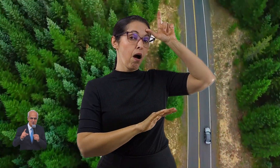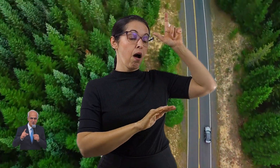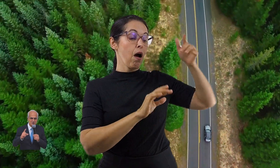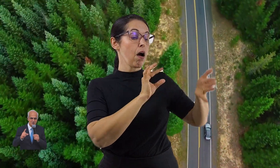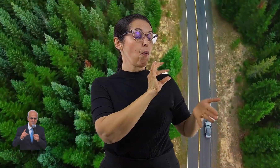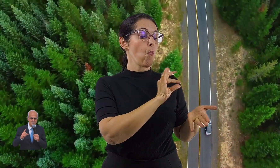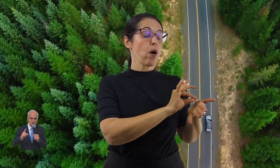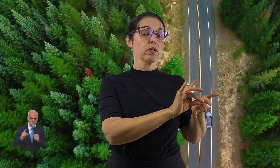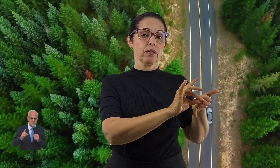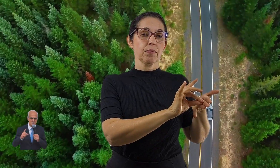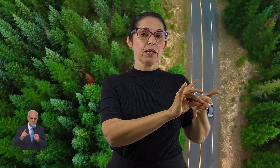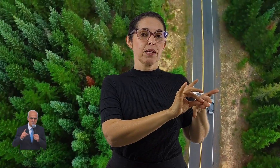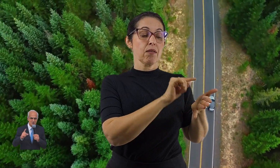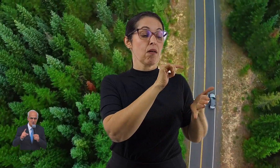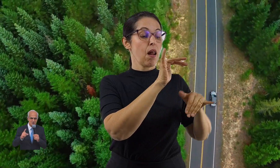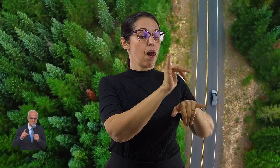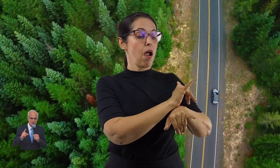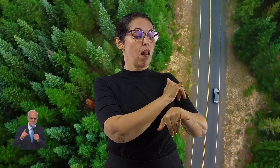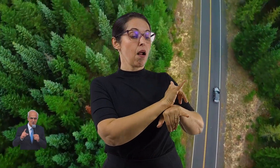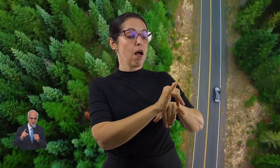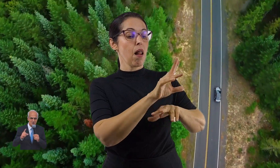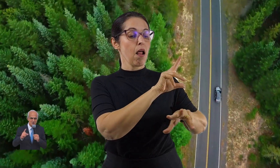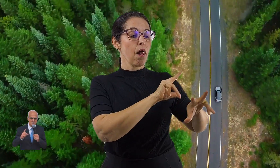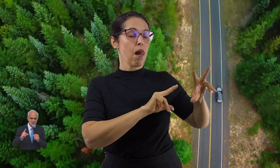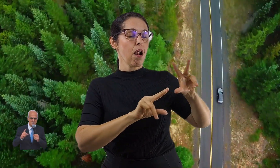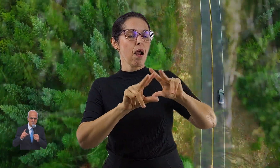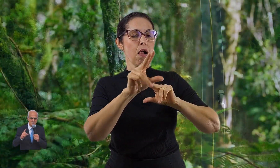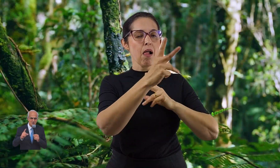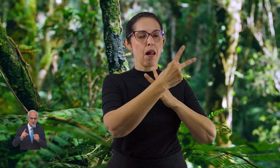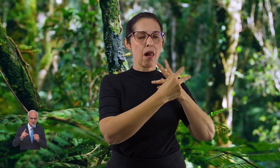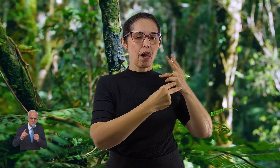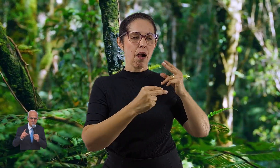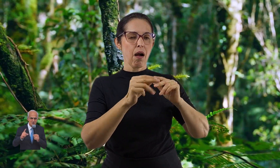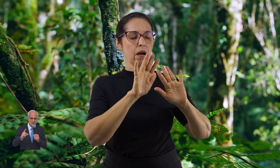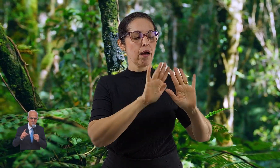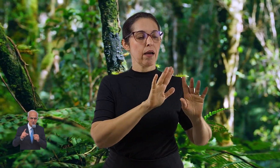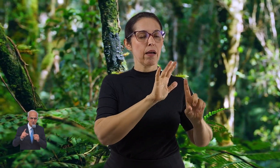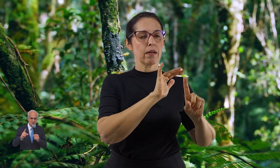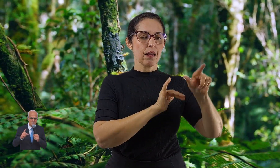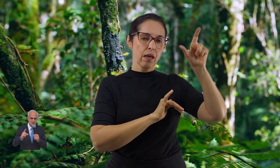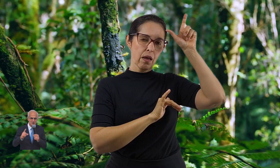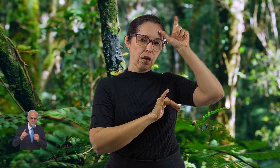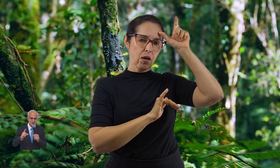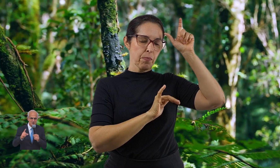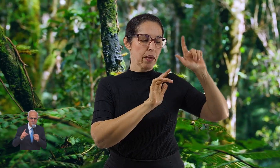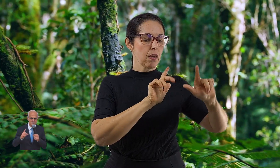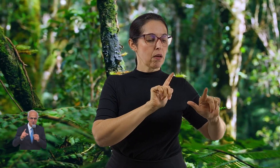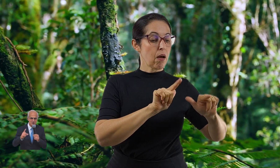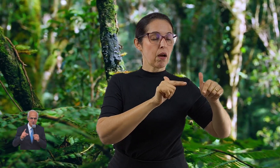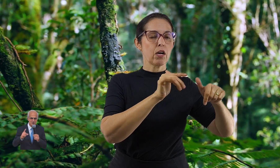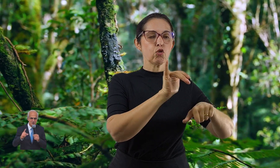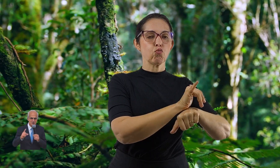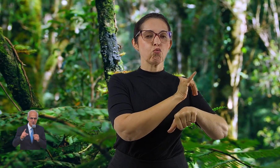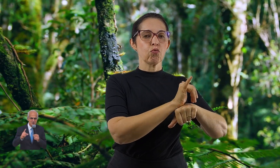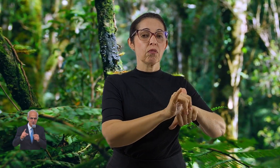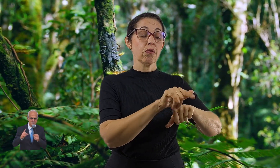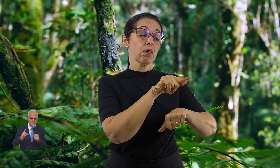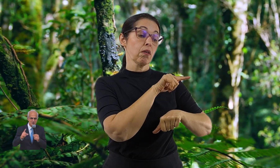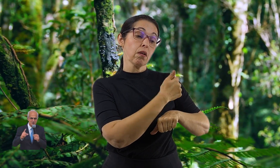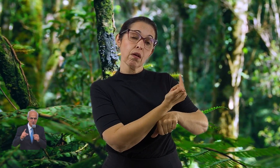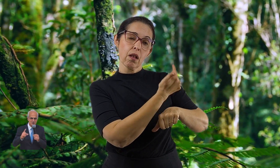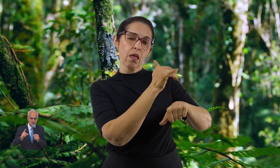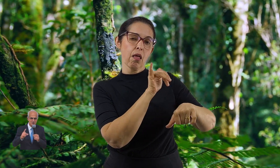Deus diz que as ciladas dele são astutas. São astutas. E ele é aquele que é o